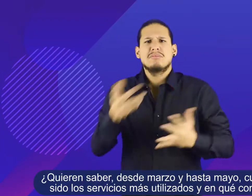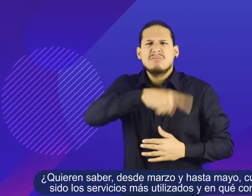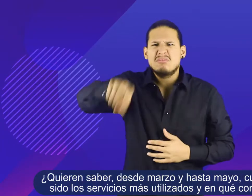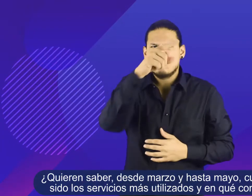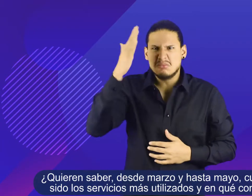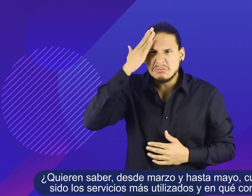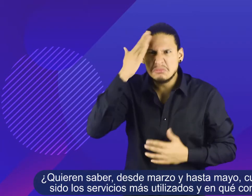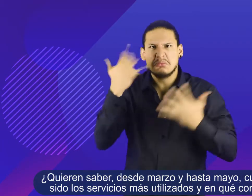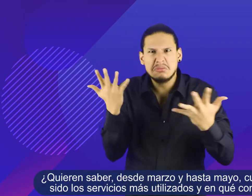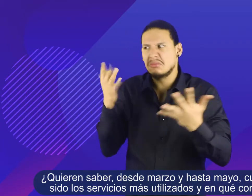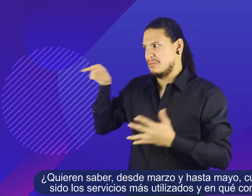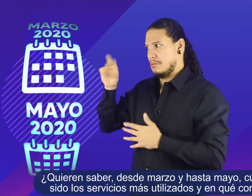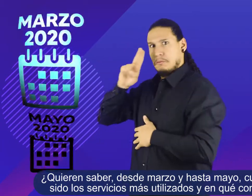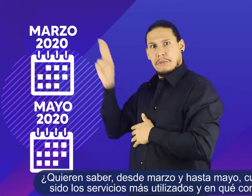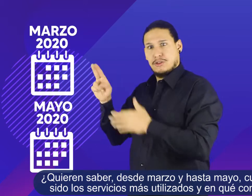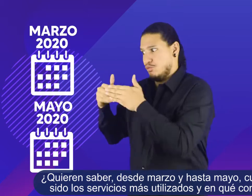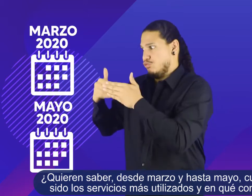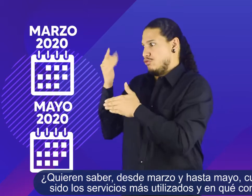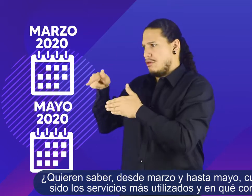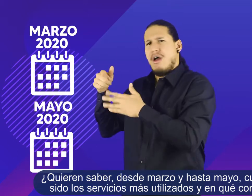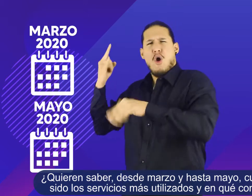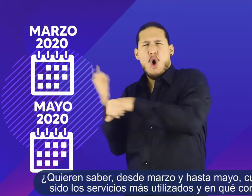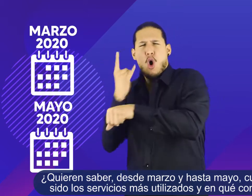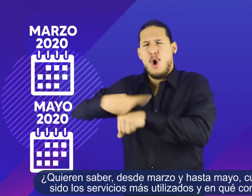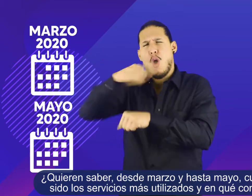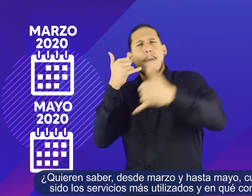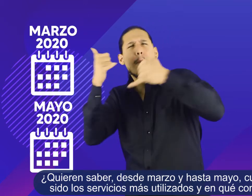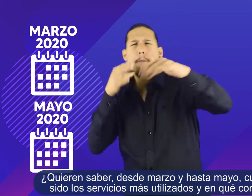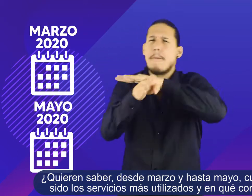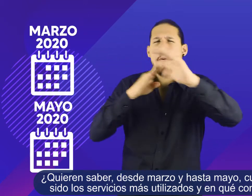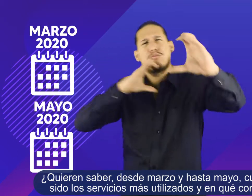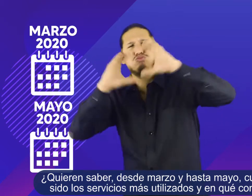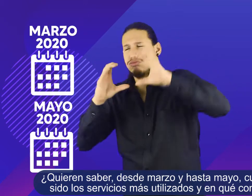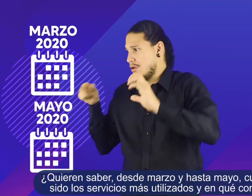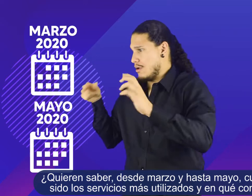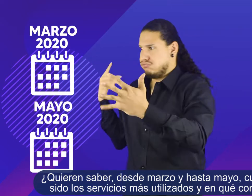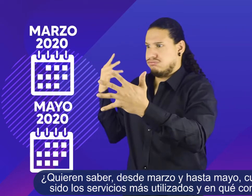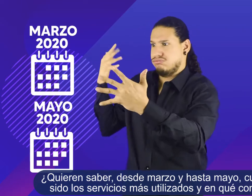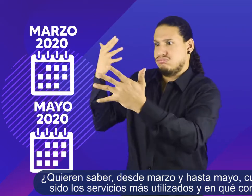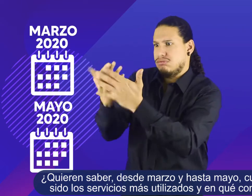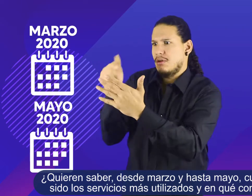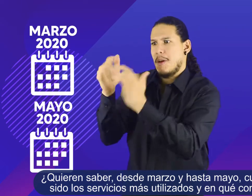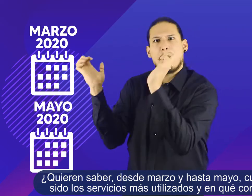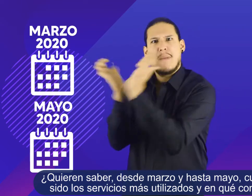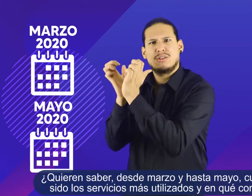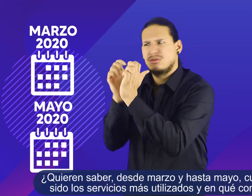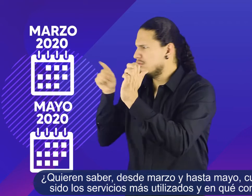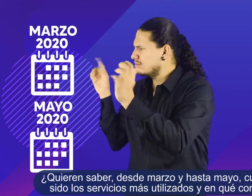¿Quieren saber, desde marzo y hasta mayo, cuáles han sido los servicios más